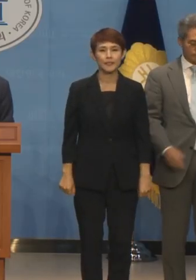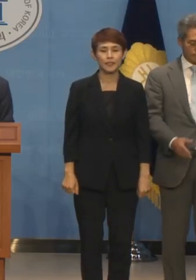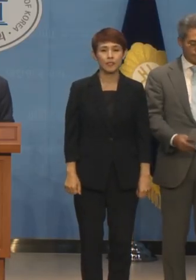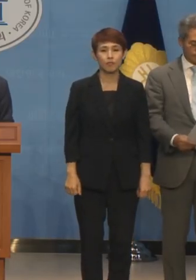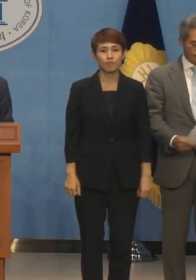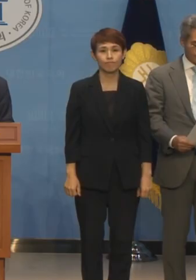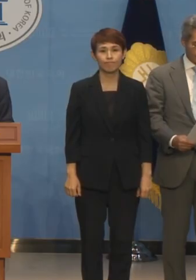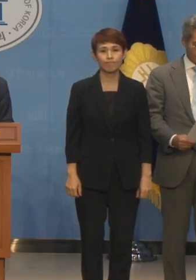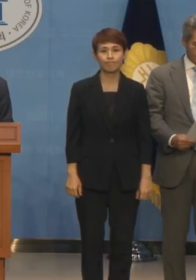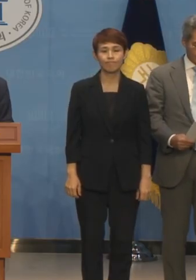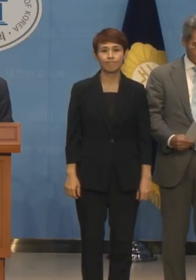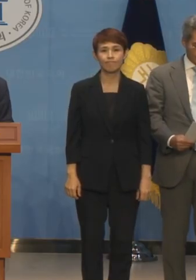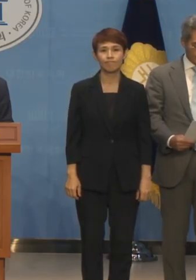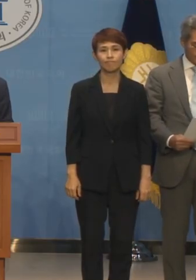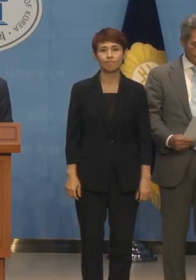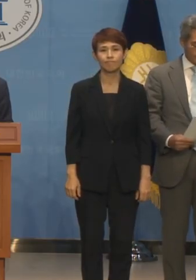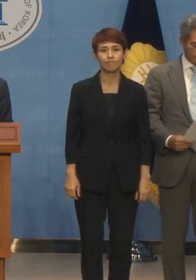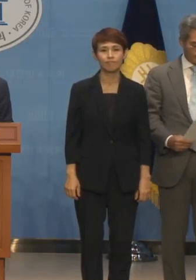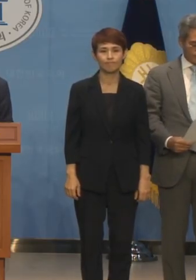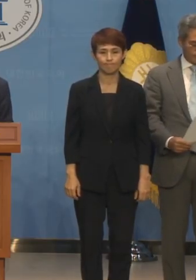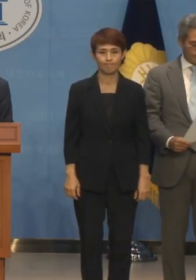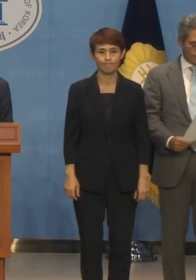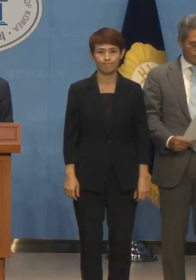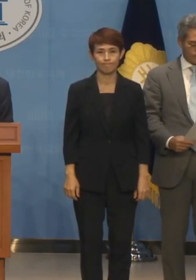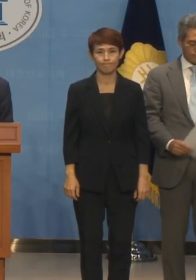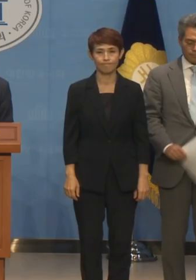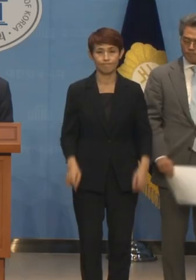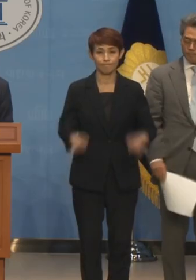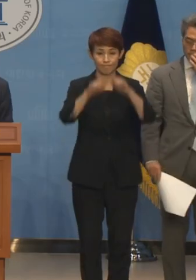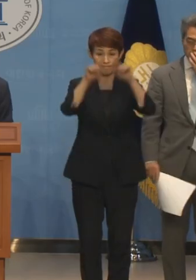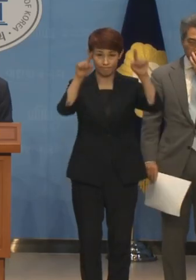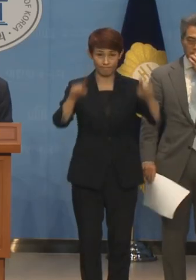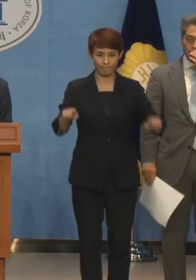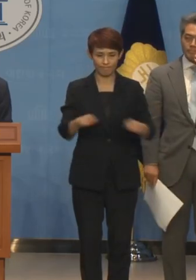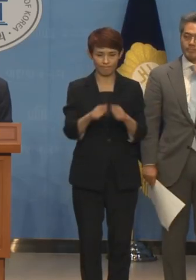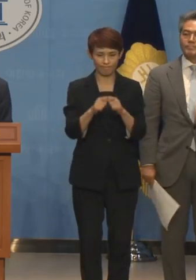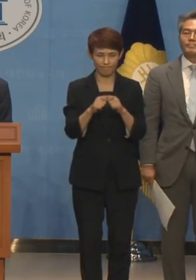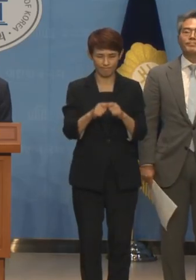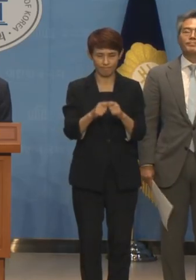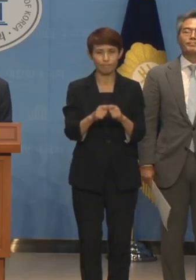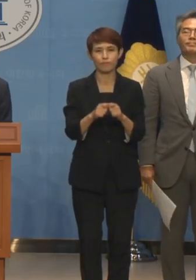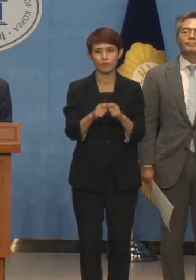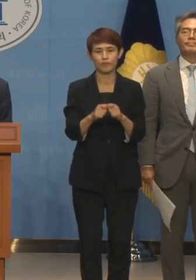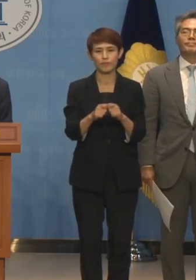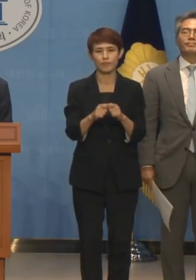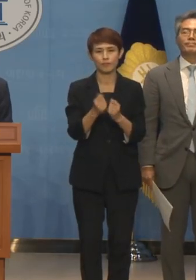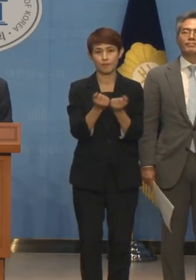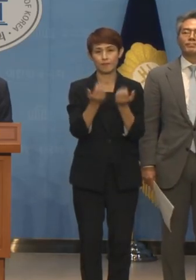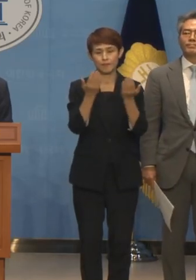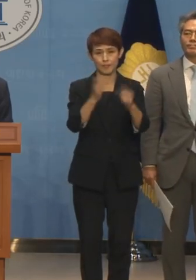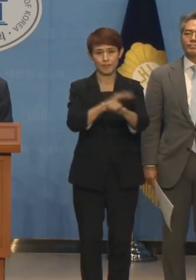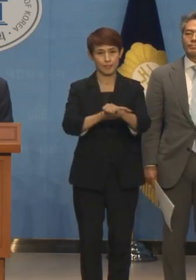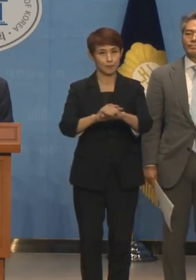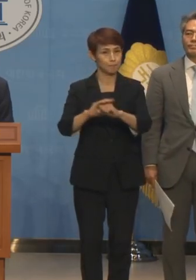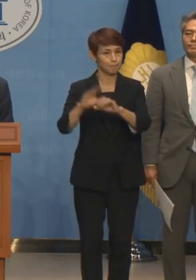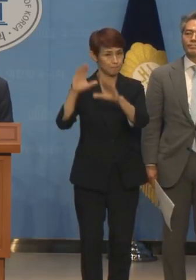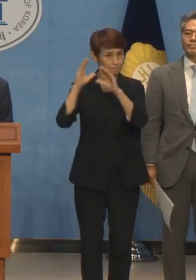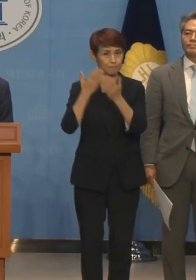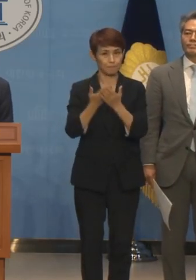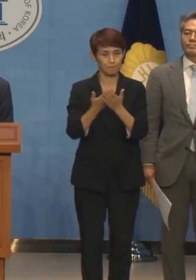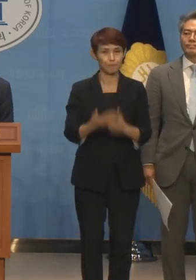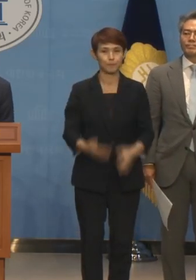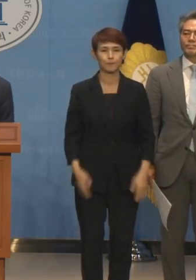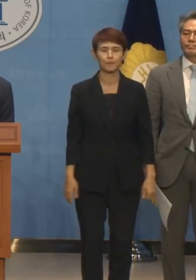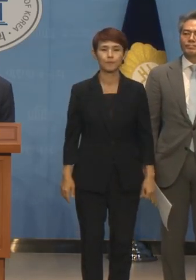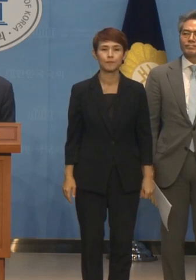저희들이 이 성명을 조금 자세하게 돼 있긴 합니다. 귀 기울여서 들어주십시오만은